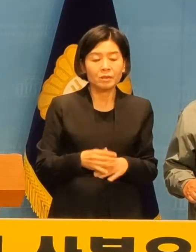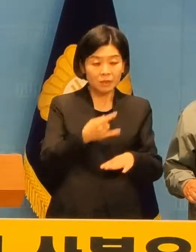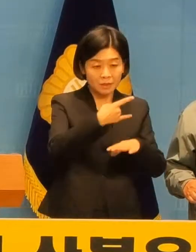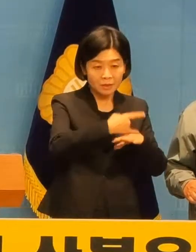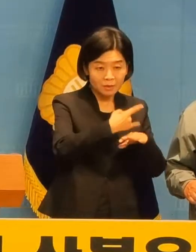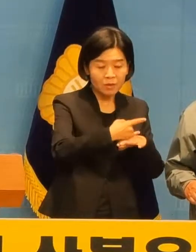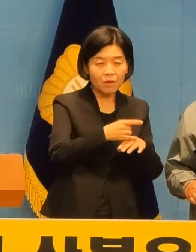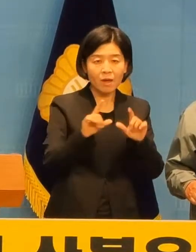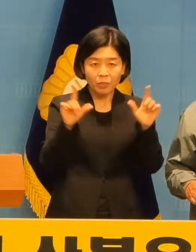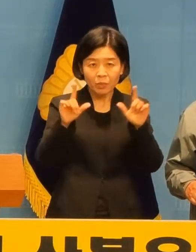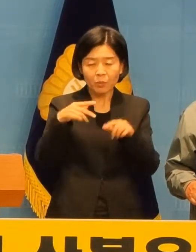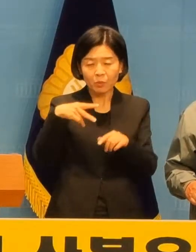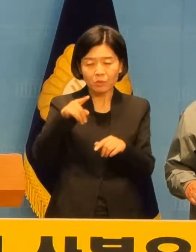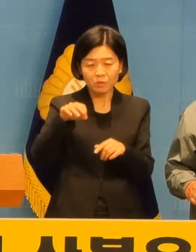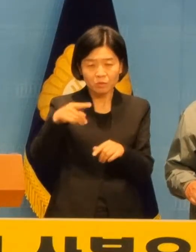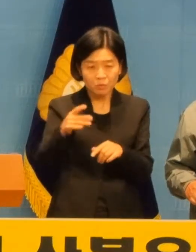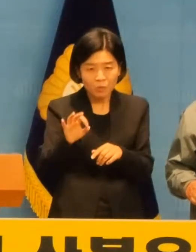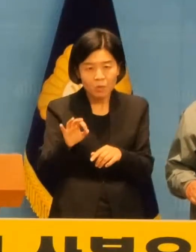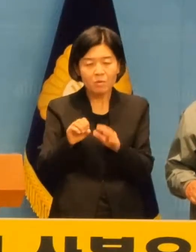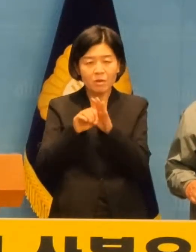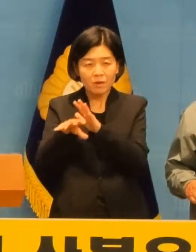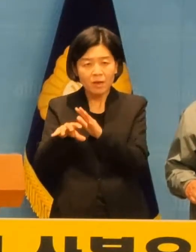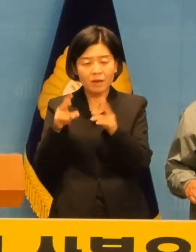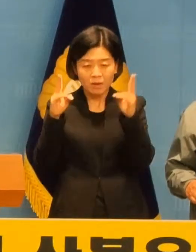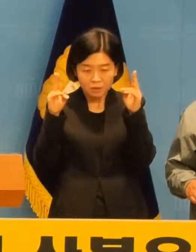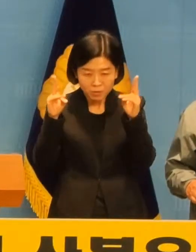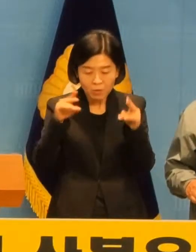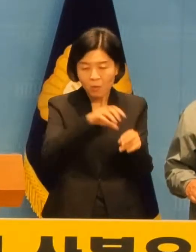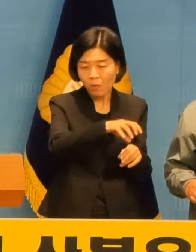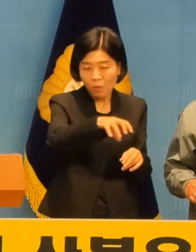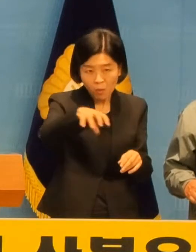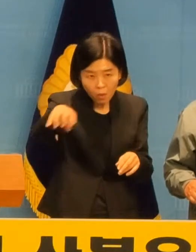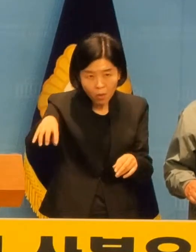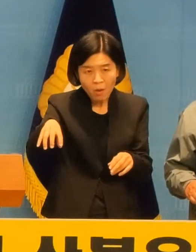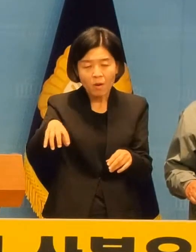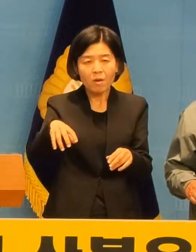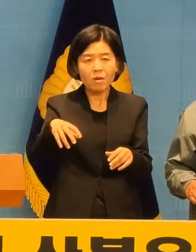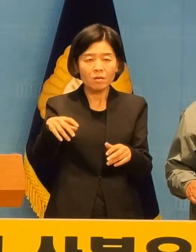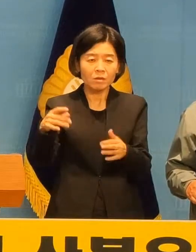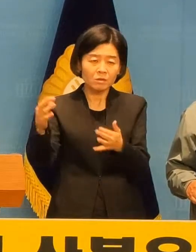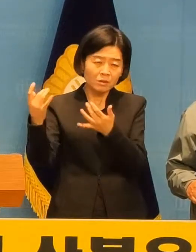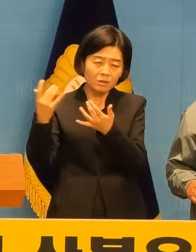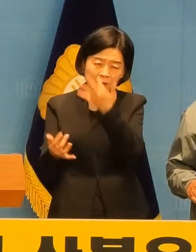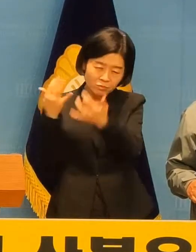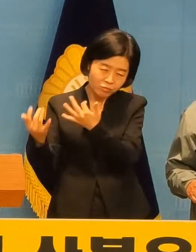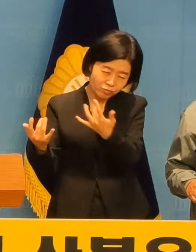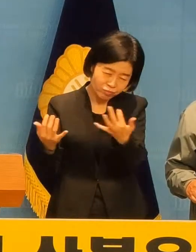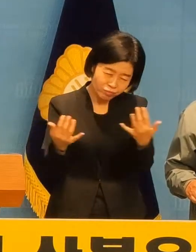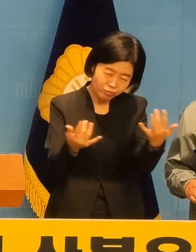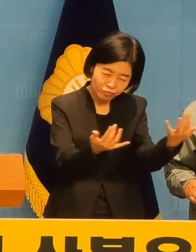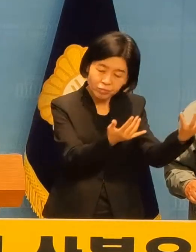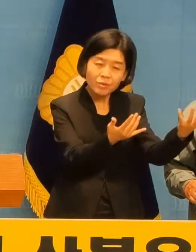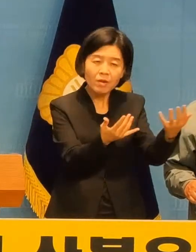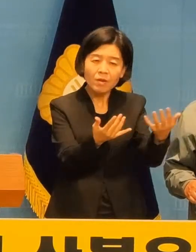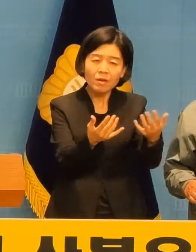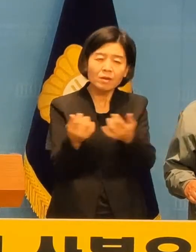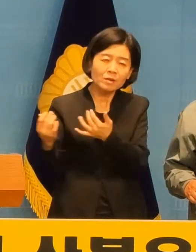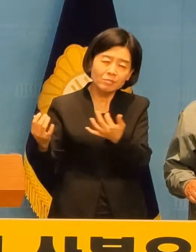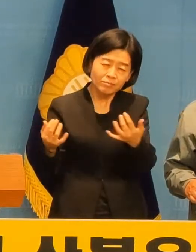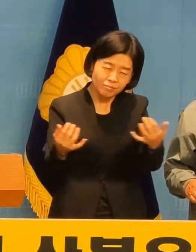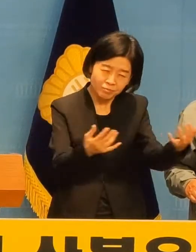의성, 안동, 청송, 영양, 영덕에 걸쳐 발생한 화재는 순식간에